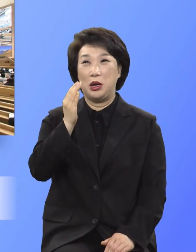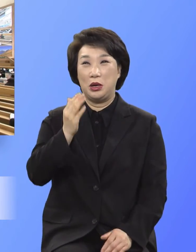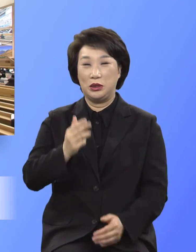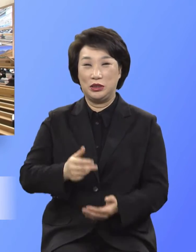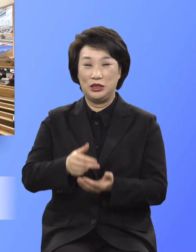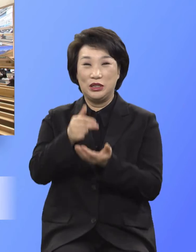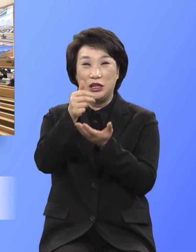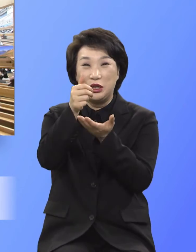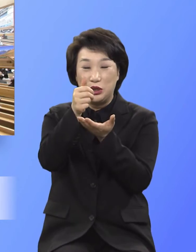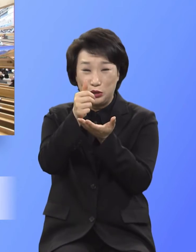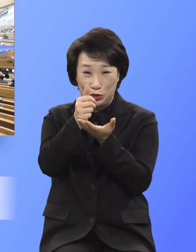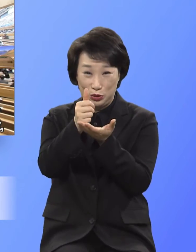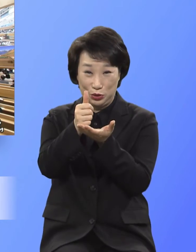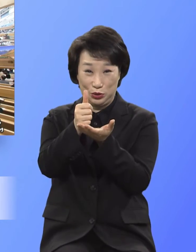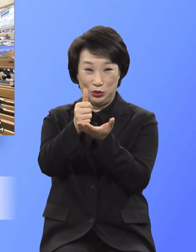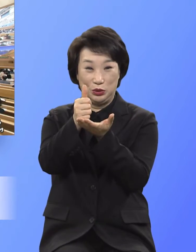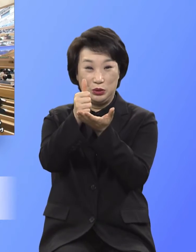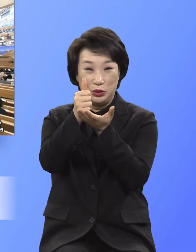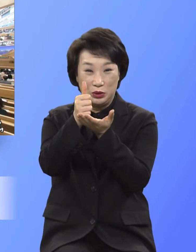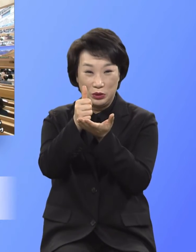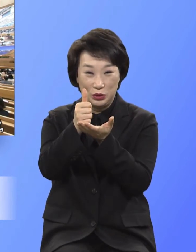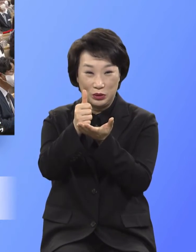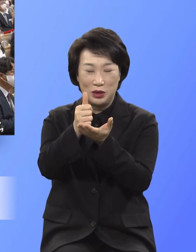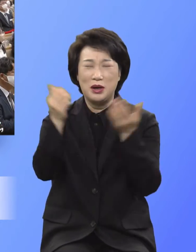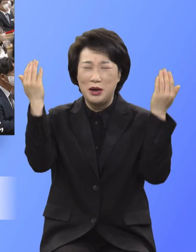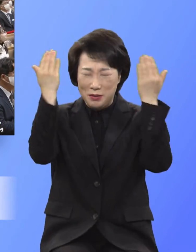생명이 되신 주,